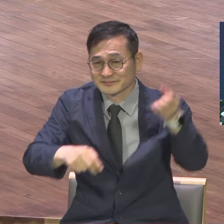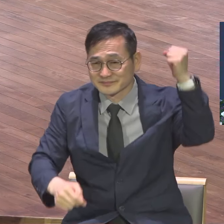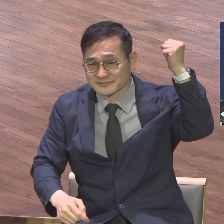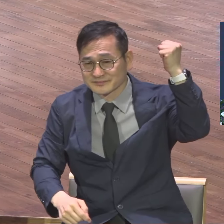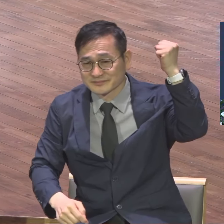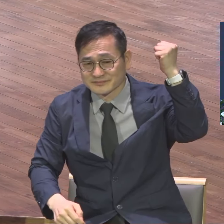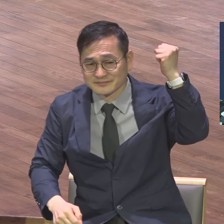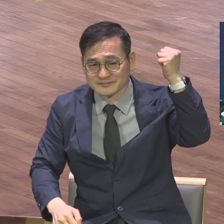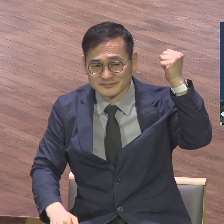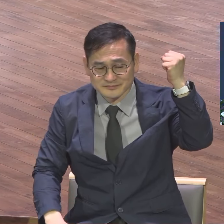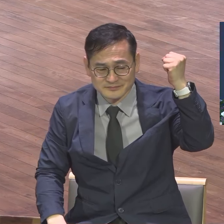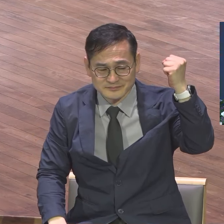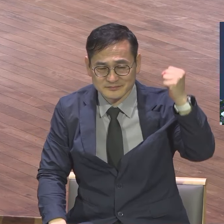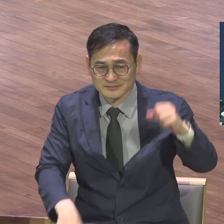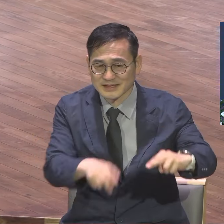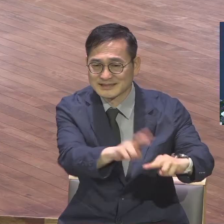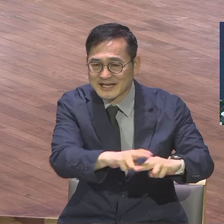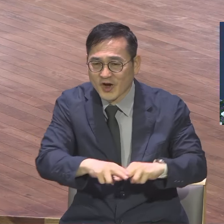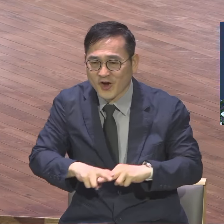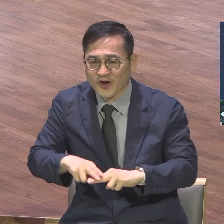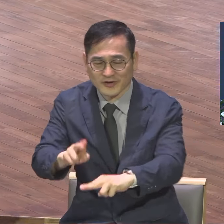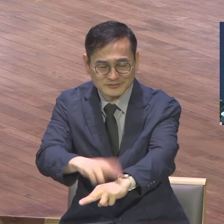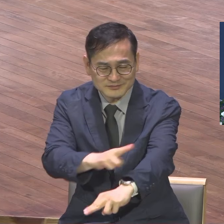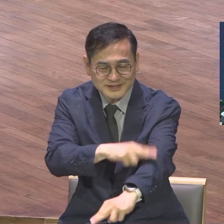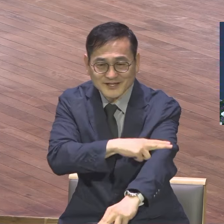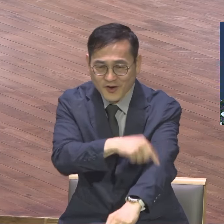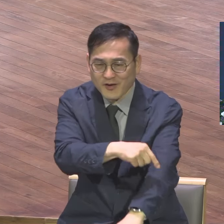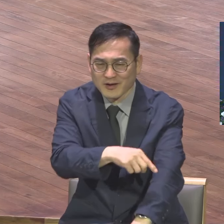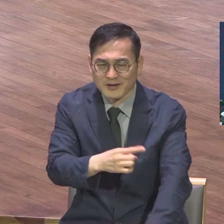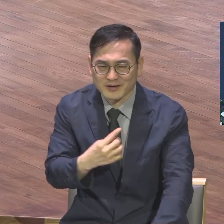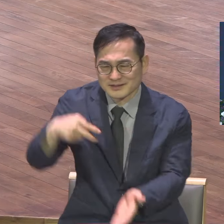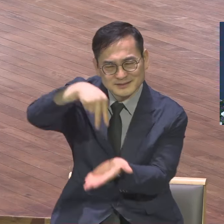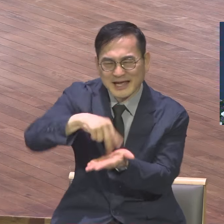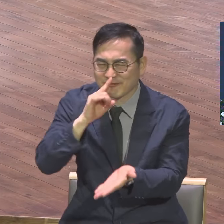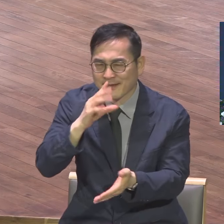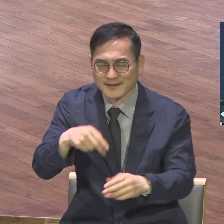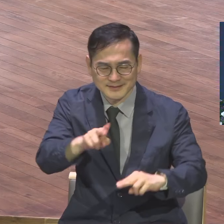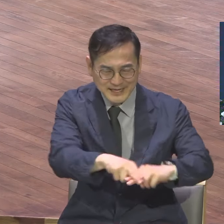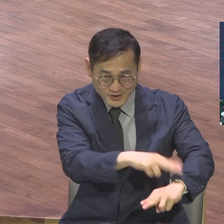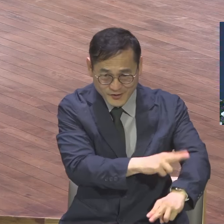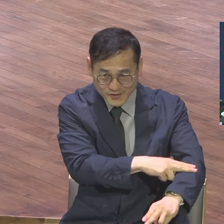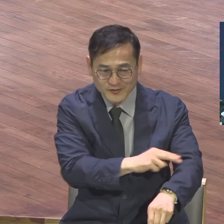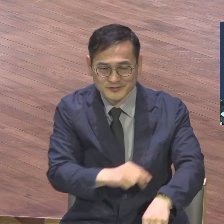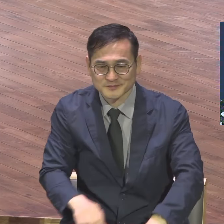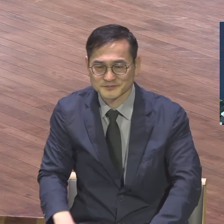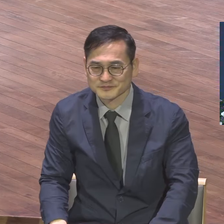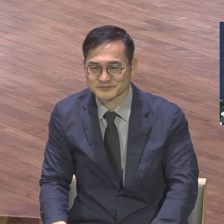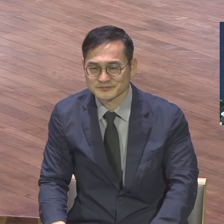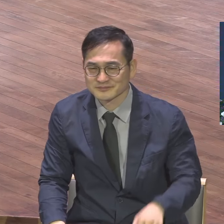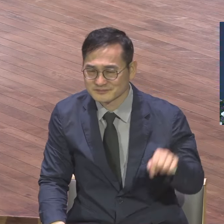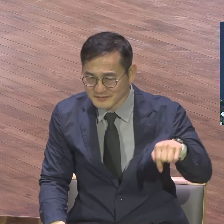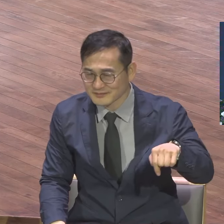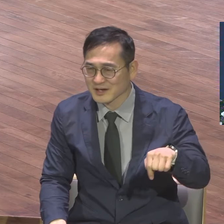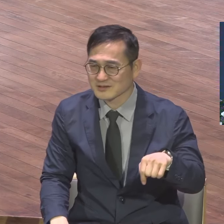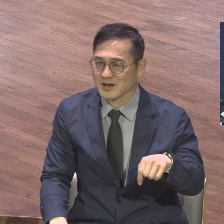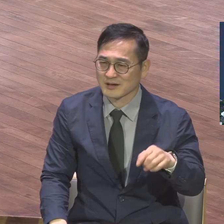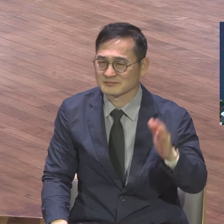자식 버스 타야 돼요. 입석 버스는 안 돼요. 자식 버스 타가지고 버스 막 전도하고 주장에 갇혀 있는